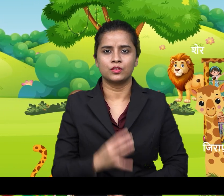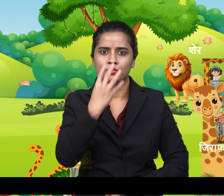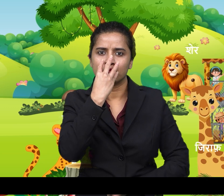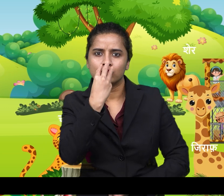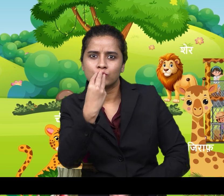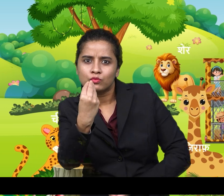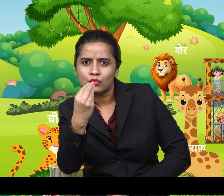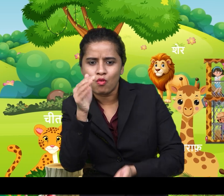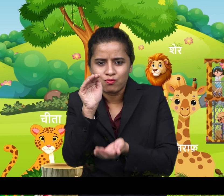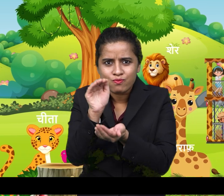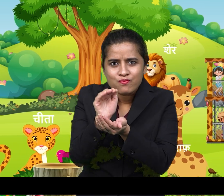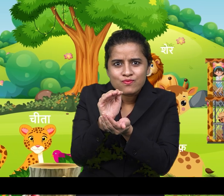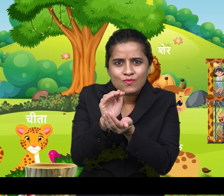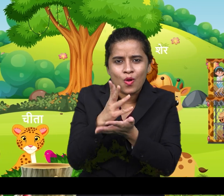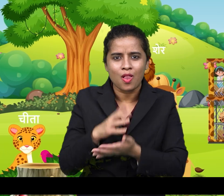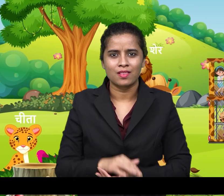रैकून,